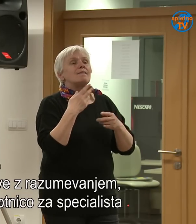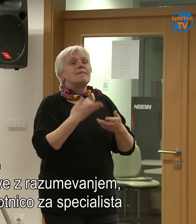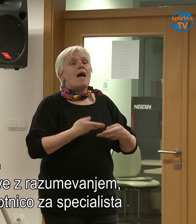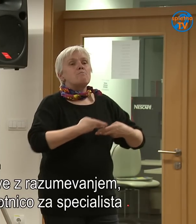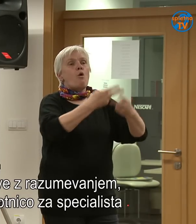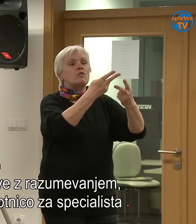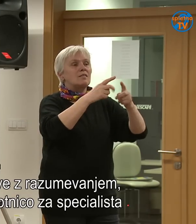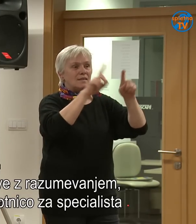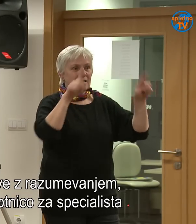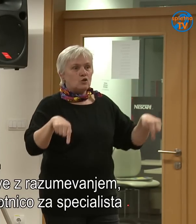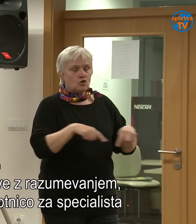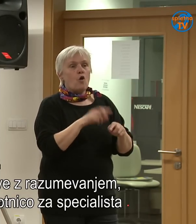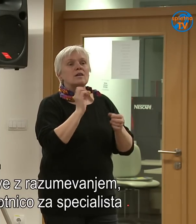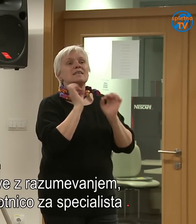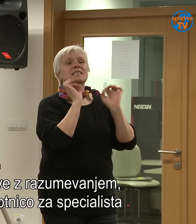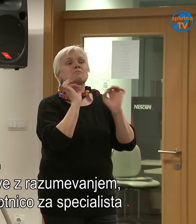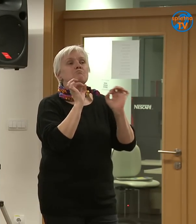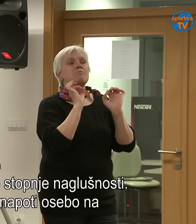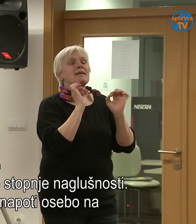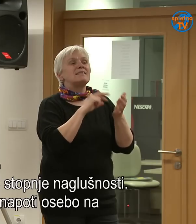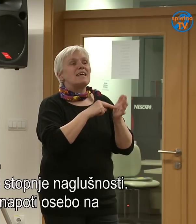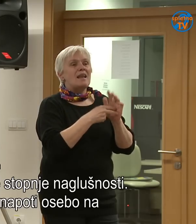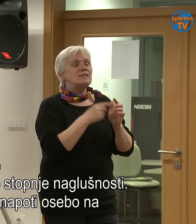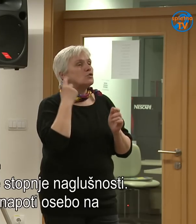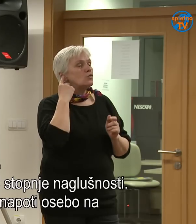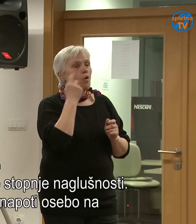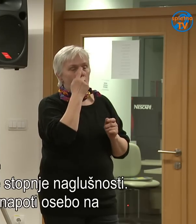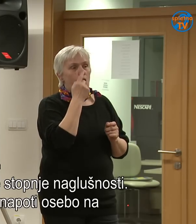k specialistu ORL